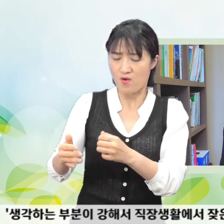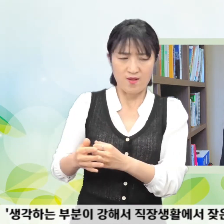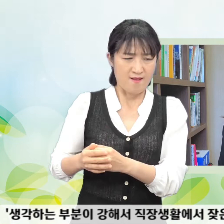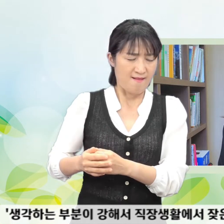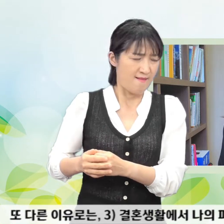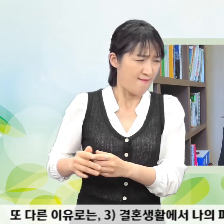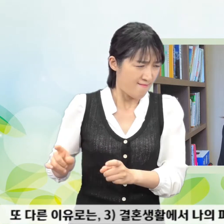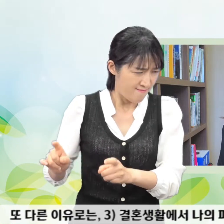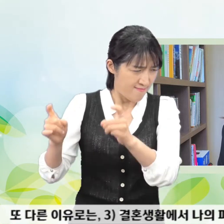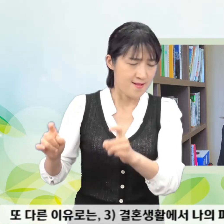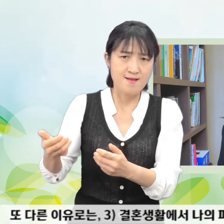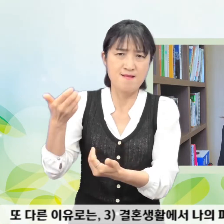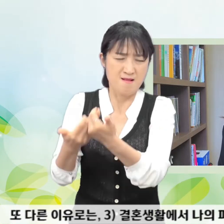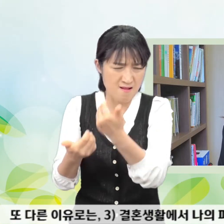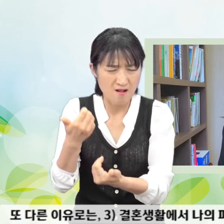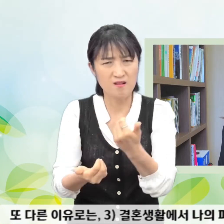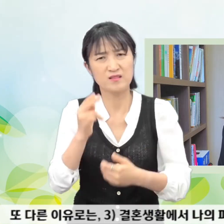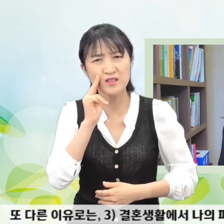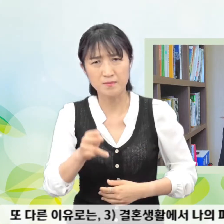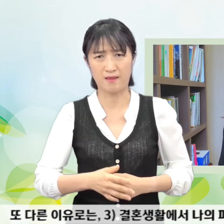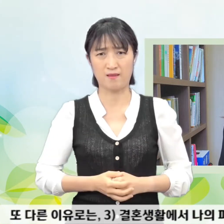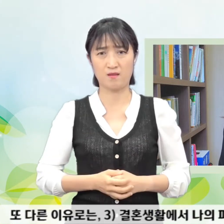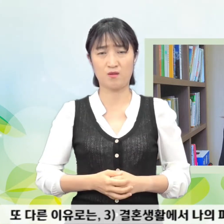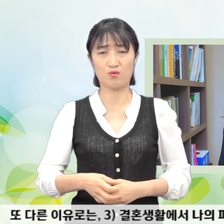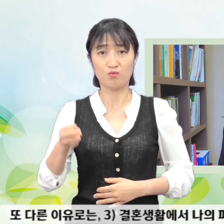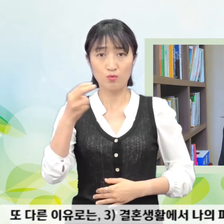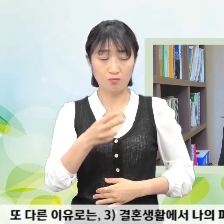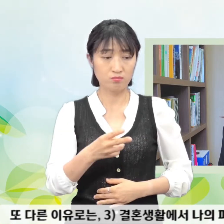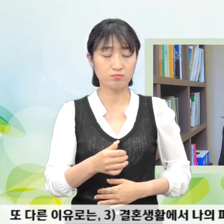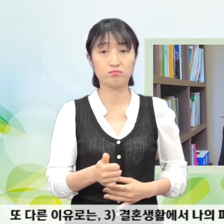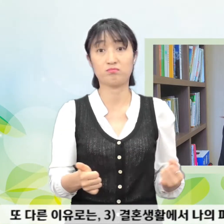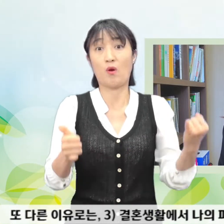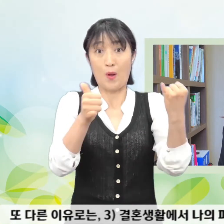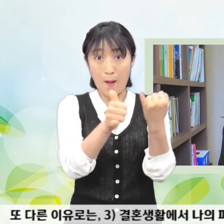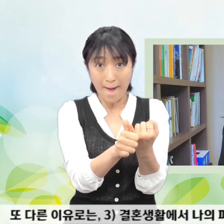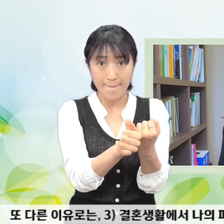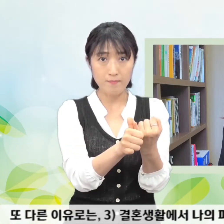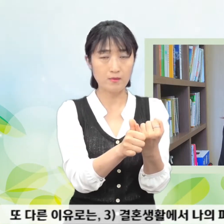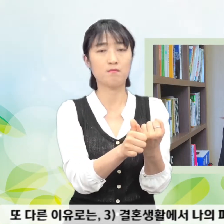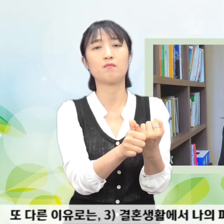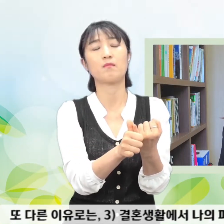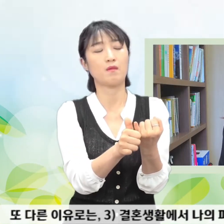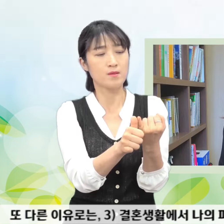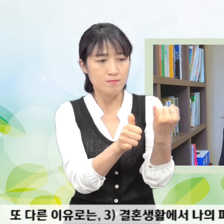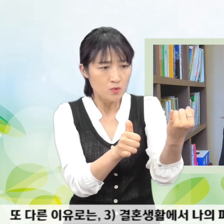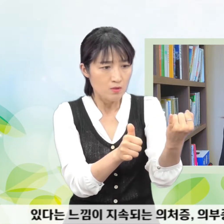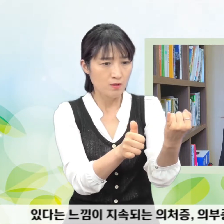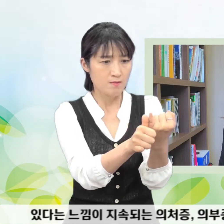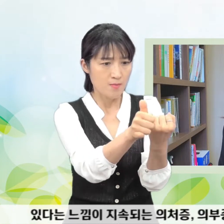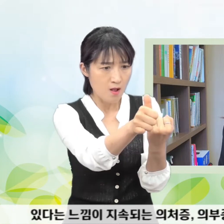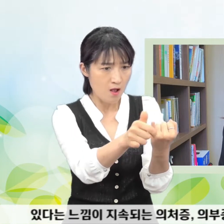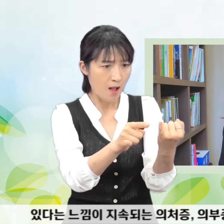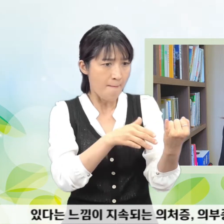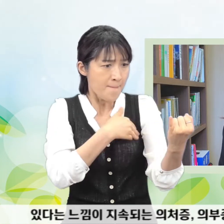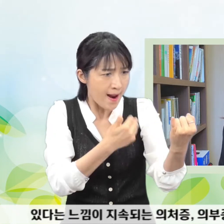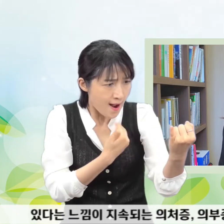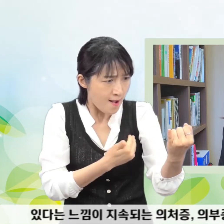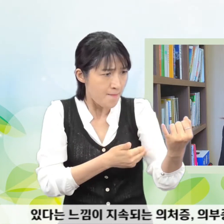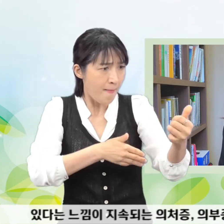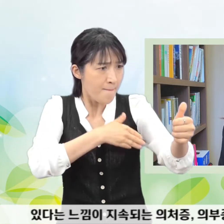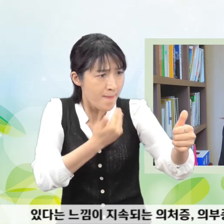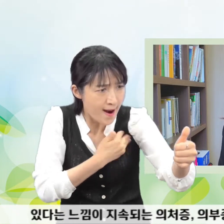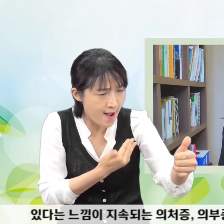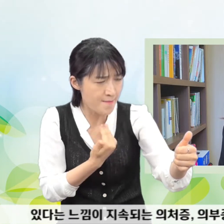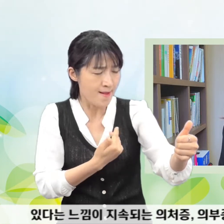일어나게 됩니다. 또 다른 예로는 이제 결혼 생활에서 나의 파트너가 다른 사람을 만나고 있다라는